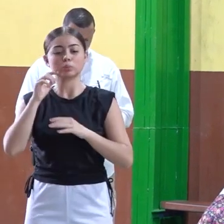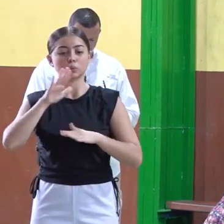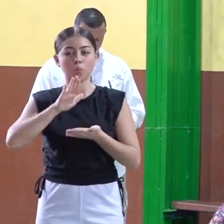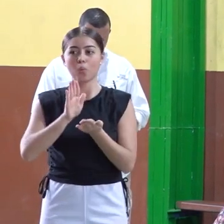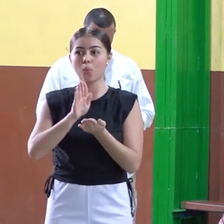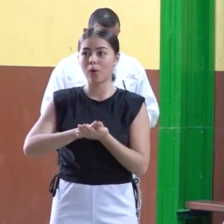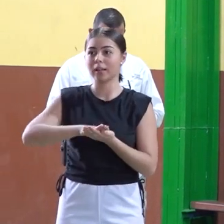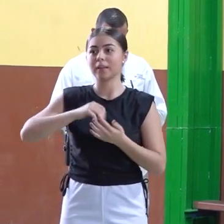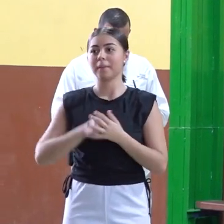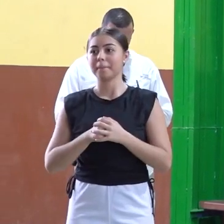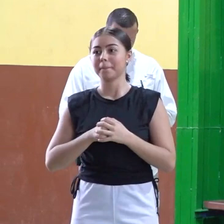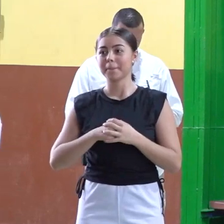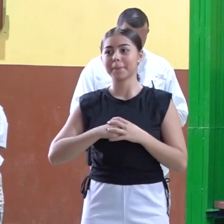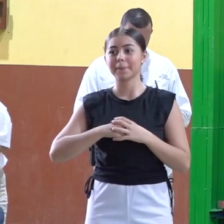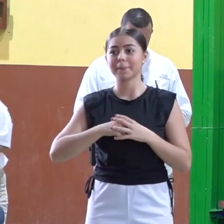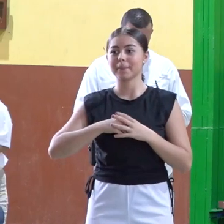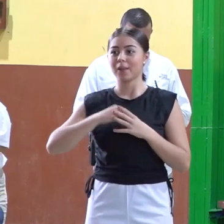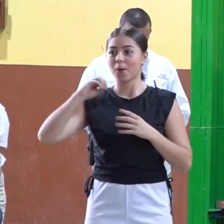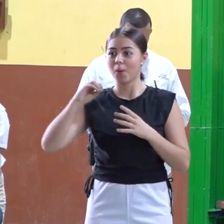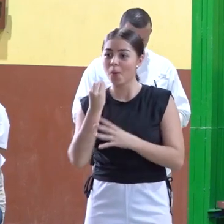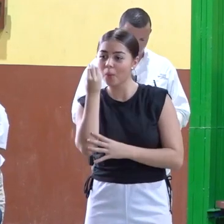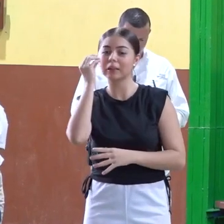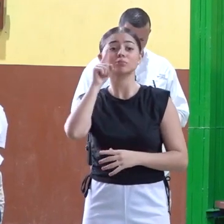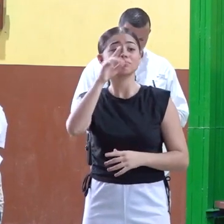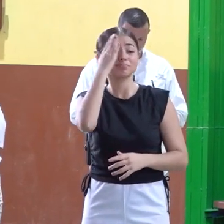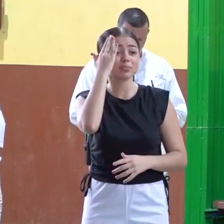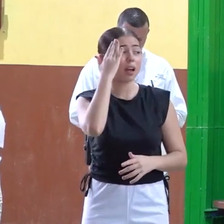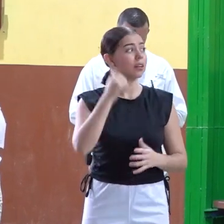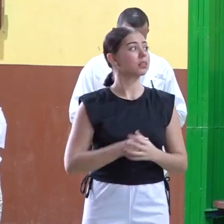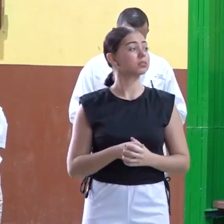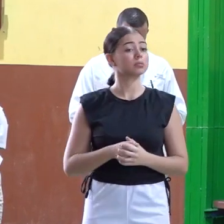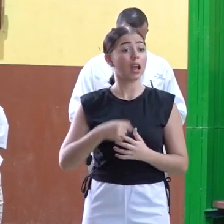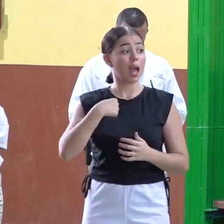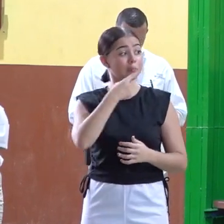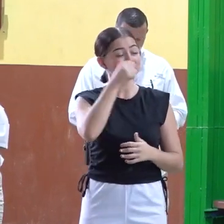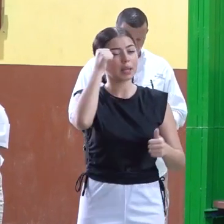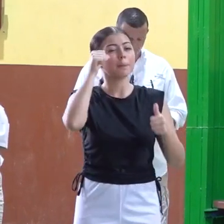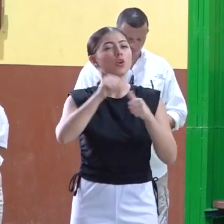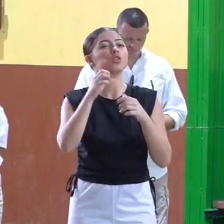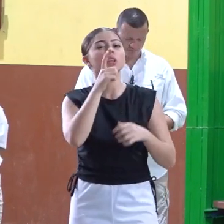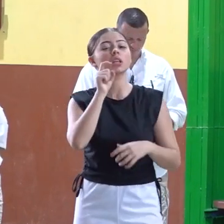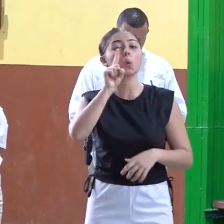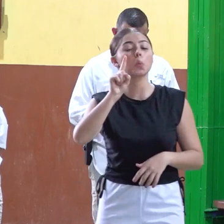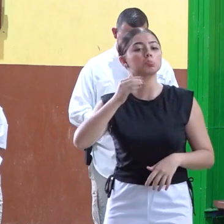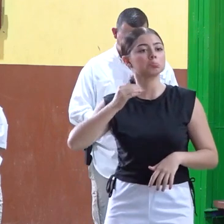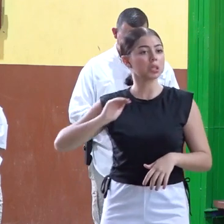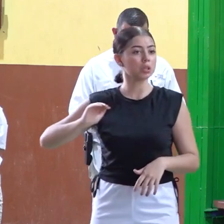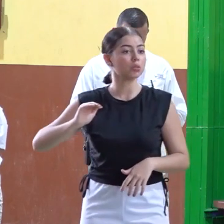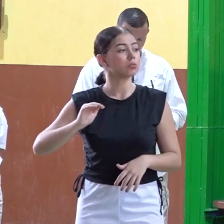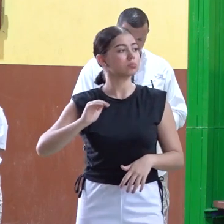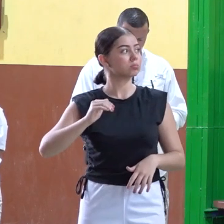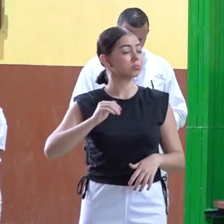huella de los jóvenes que ustedes saben. A mí Marco me acordó de un chiquillo que más o menos a esa